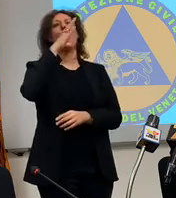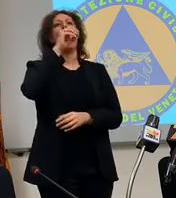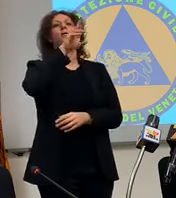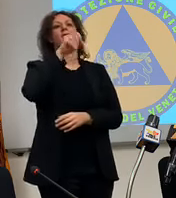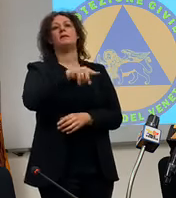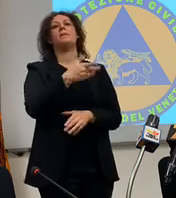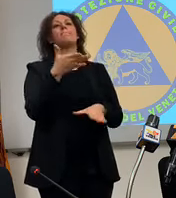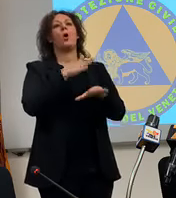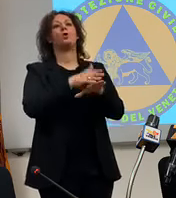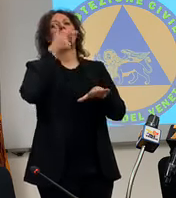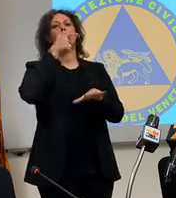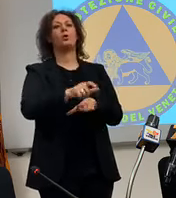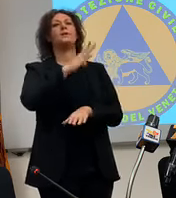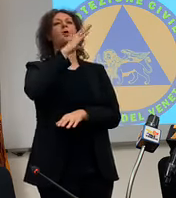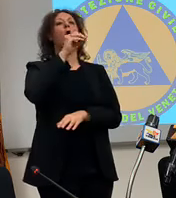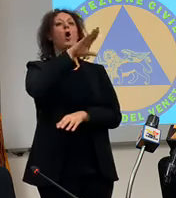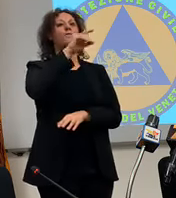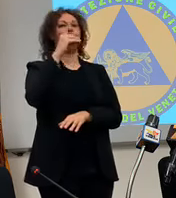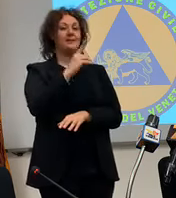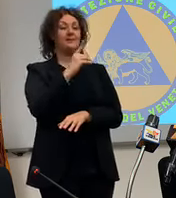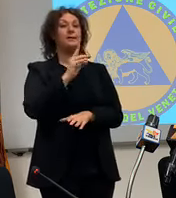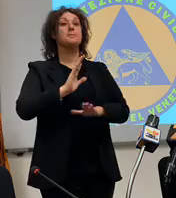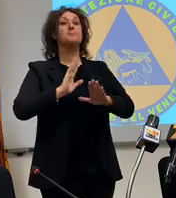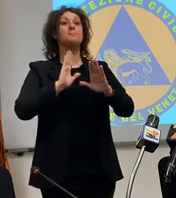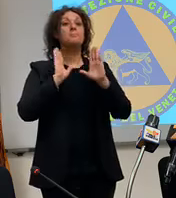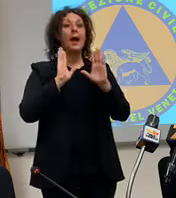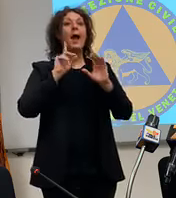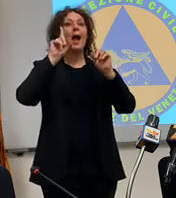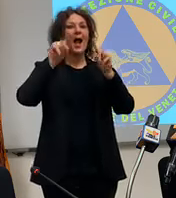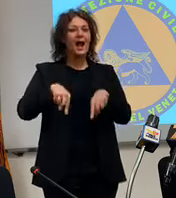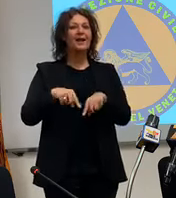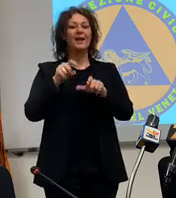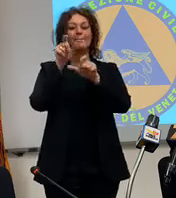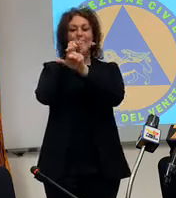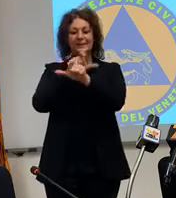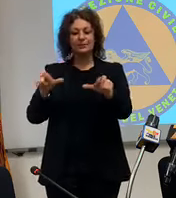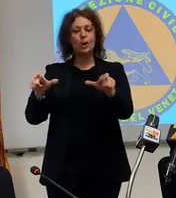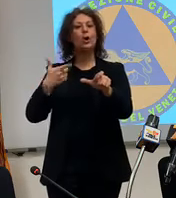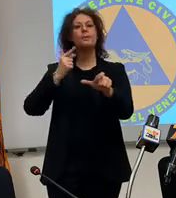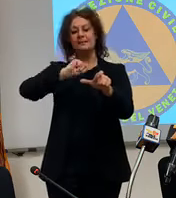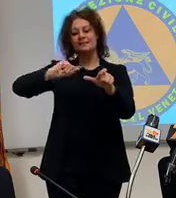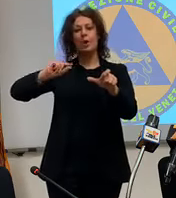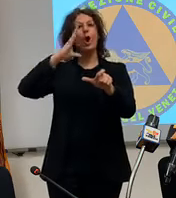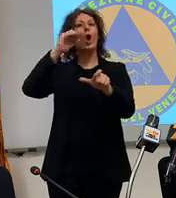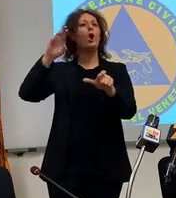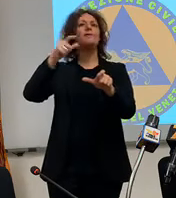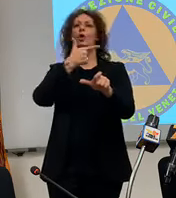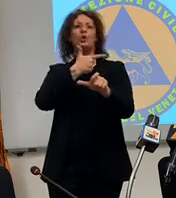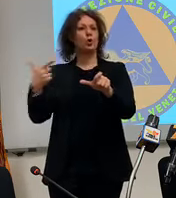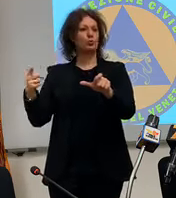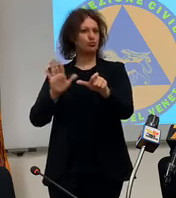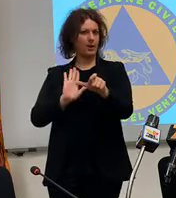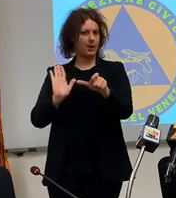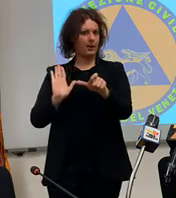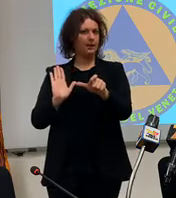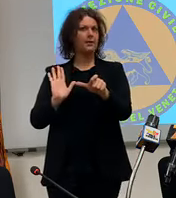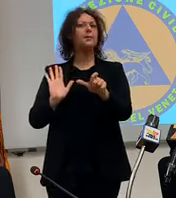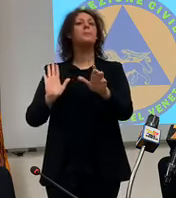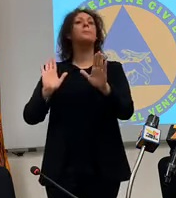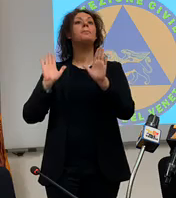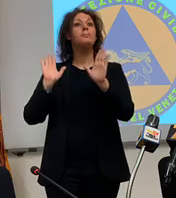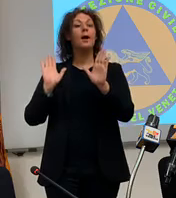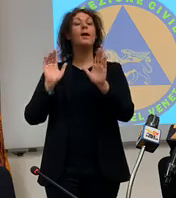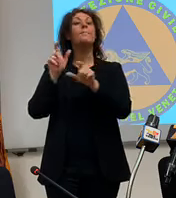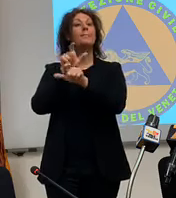per covid ma abbiamo riscontrato che anche dove non c'è scritto covid le persone invece come prima